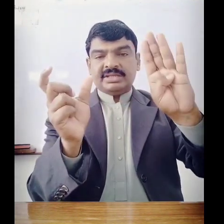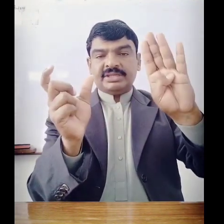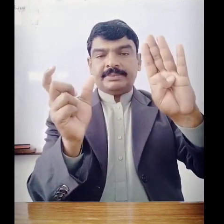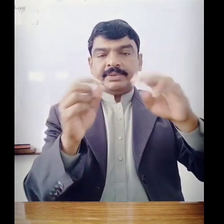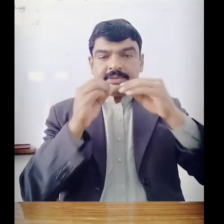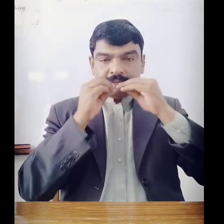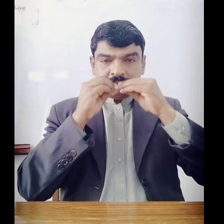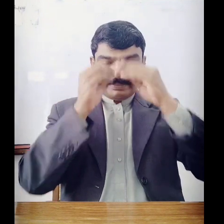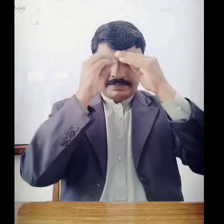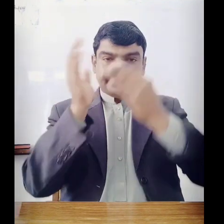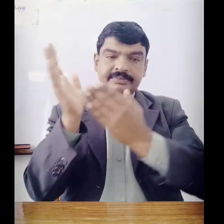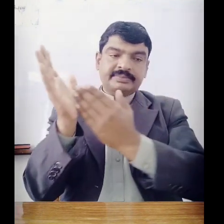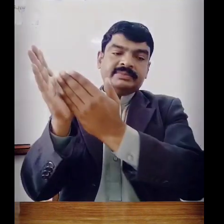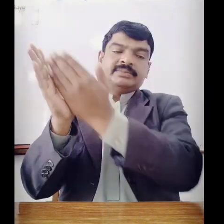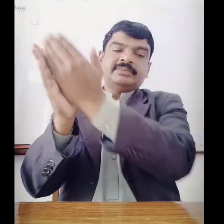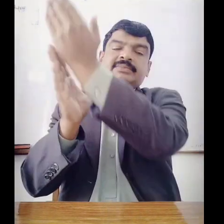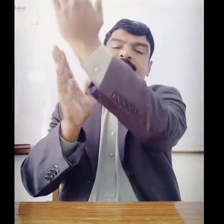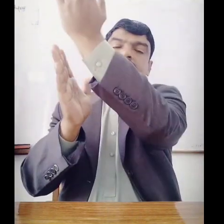रजब।